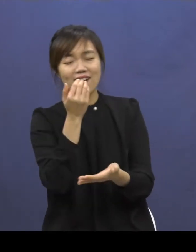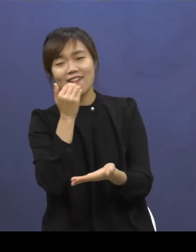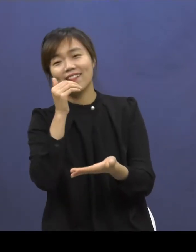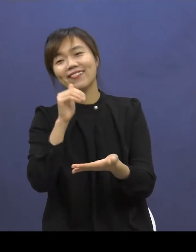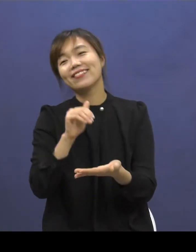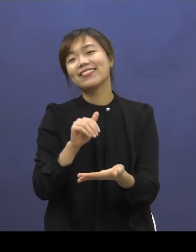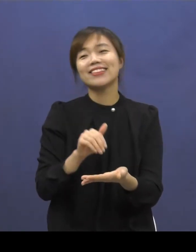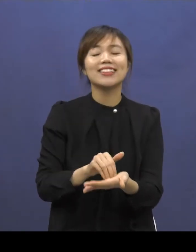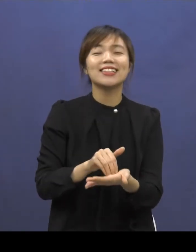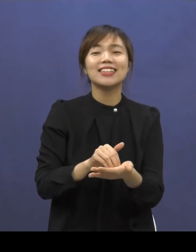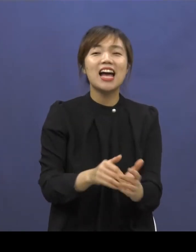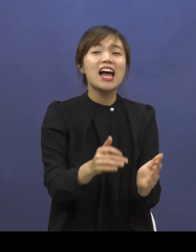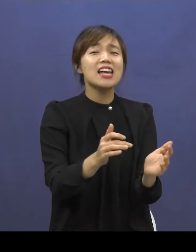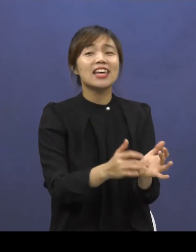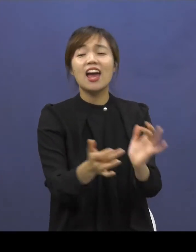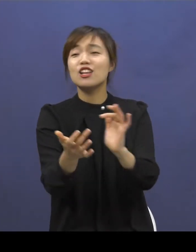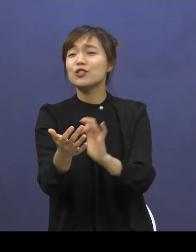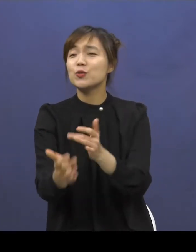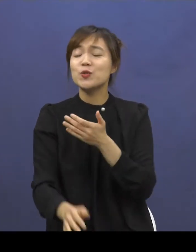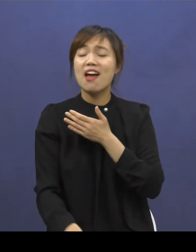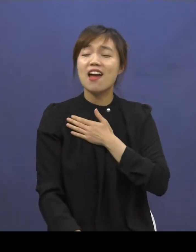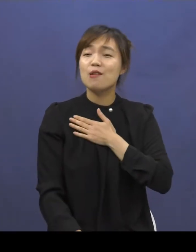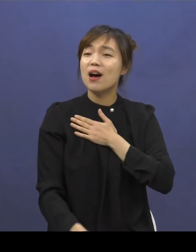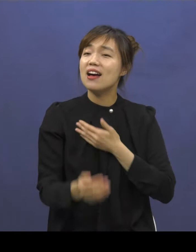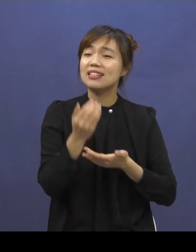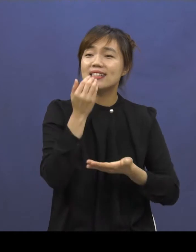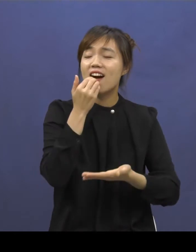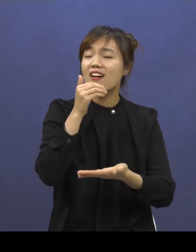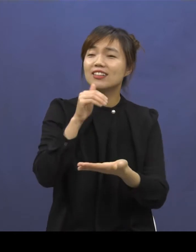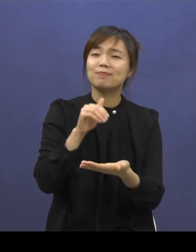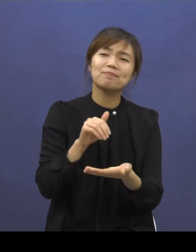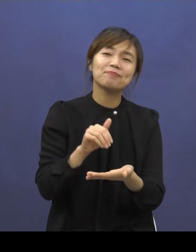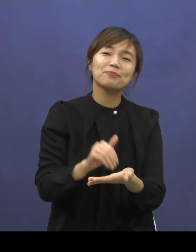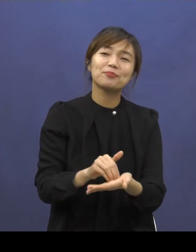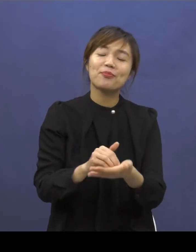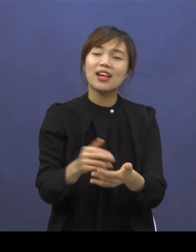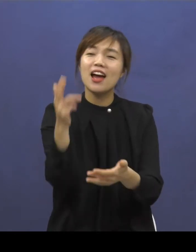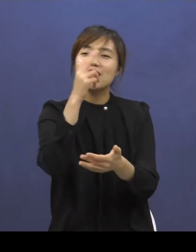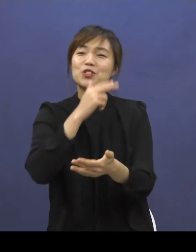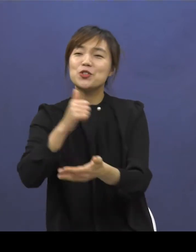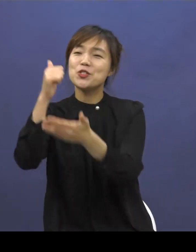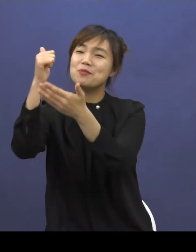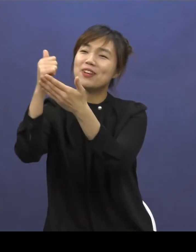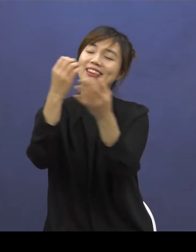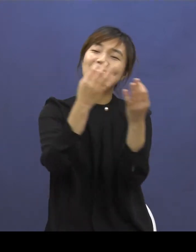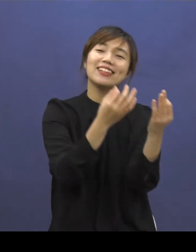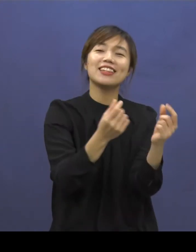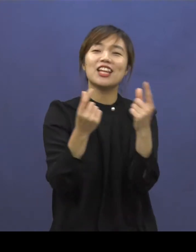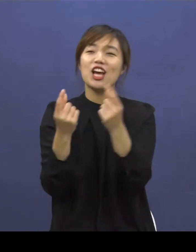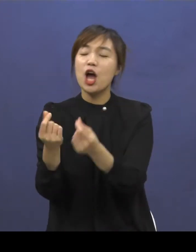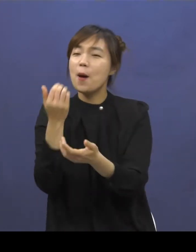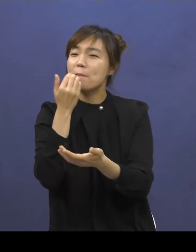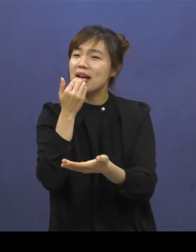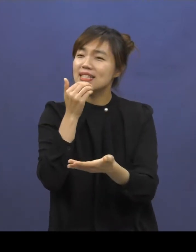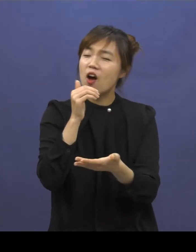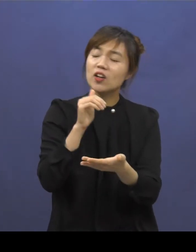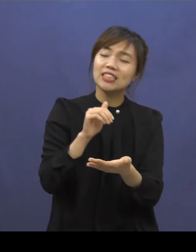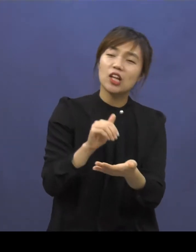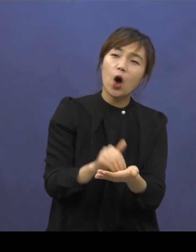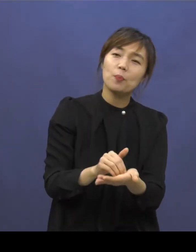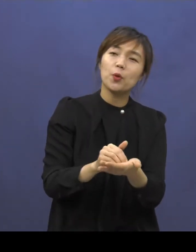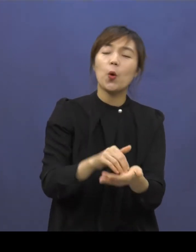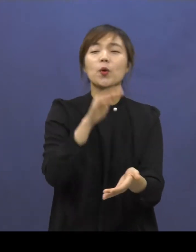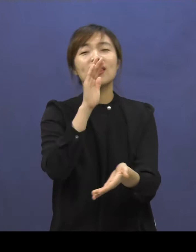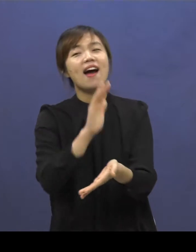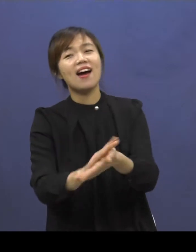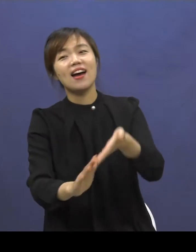반성 예수 내 반성 주님 같은 반성은